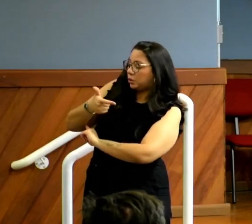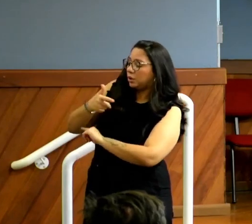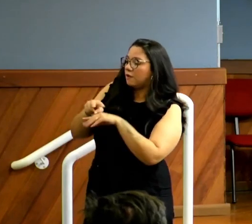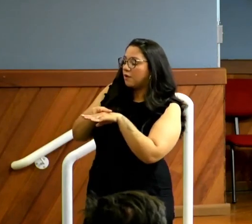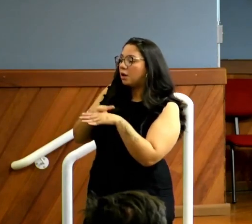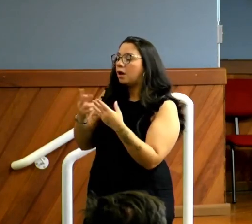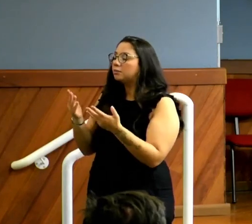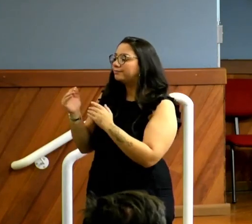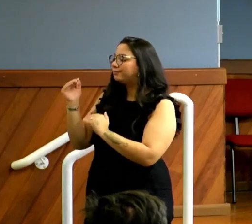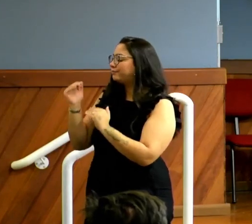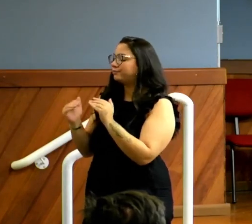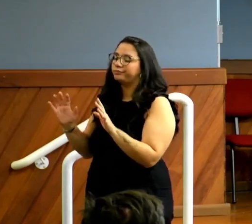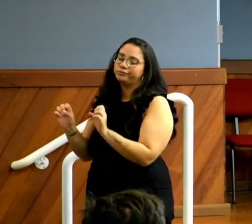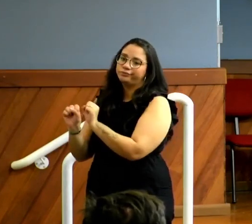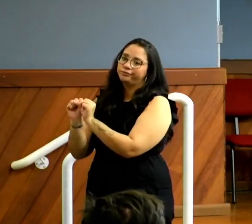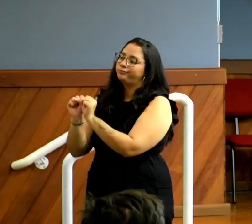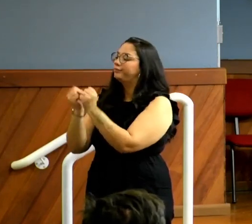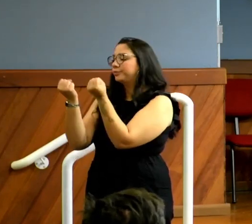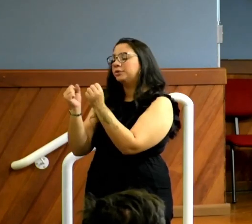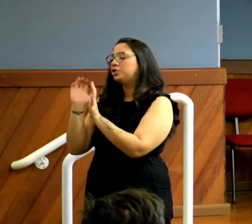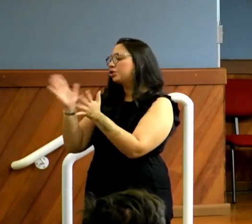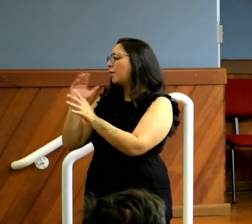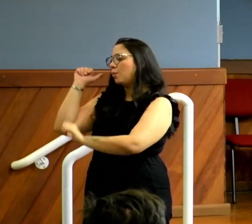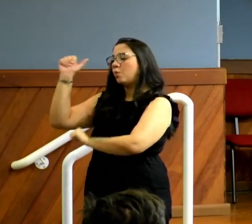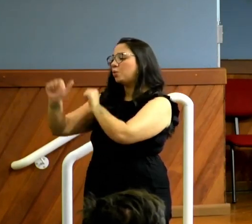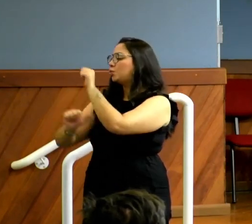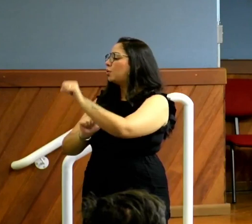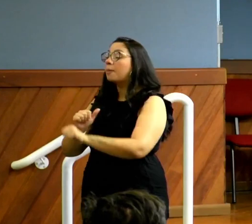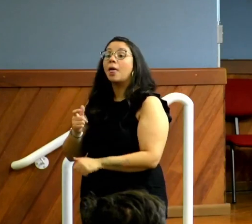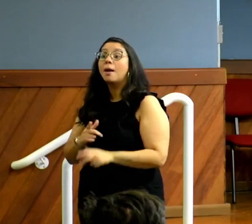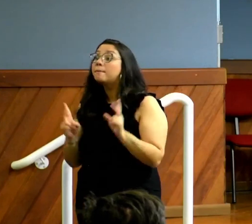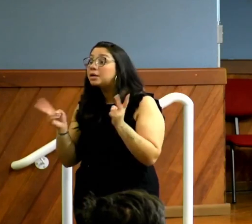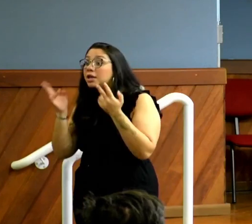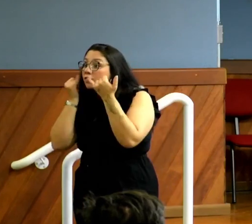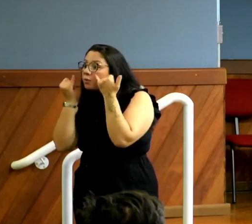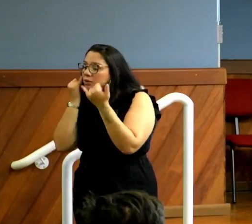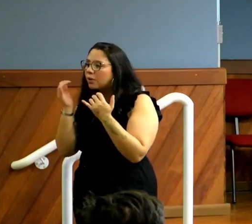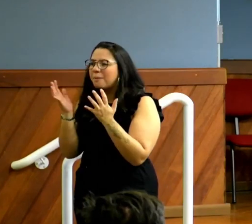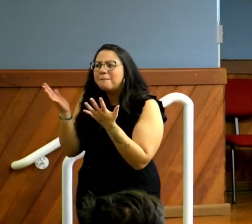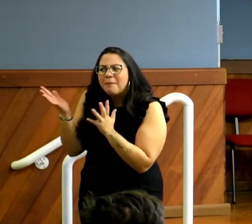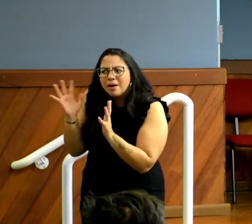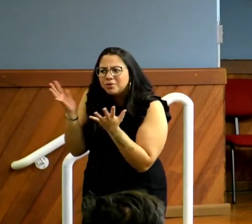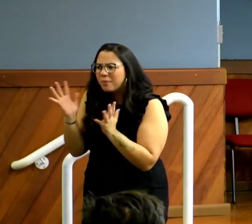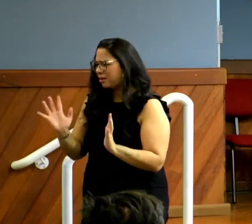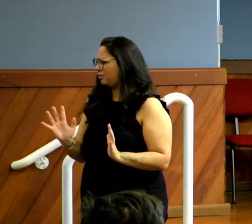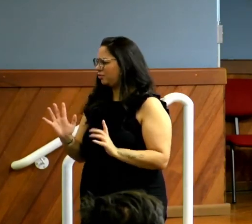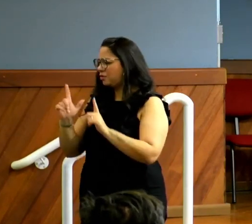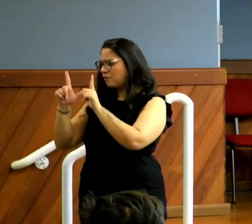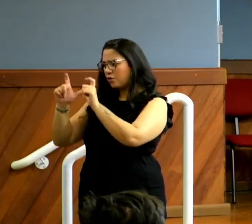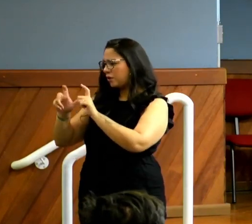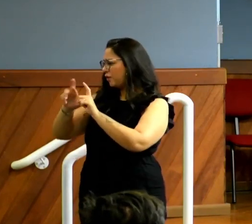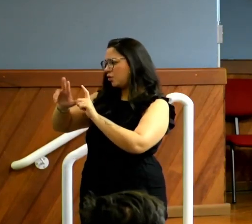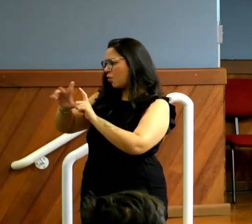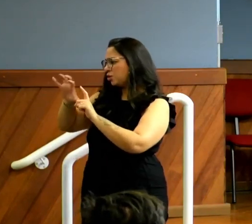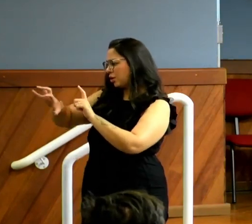acabou. Você já não tem mais aquela mesma imagem, ela já é outra. Ah, mas é a mesma informação, mais ou menos. A informação da fotografia não vem só daquilo que